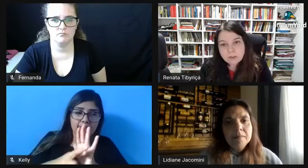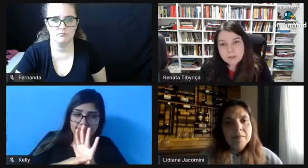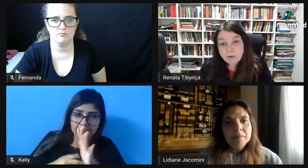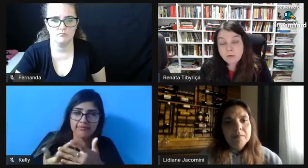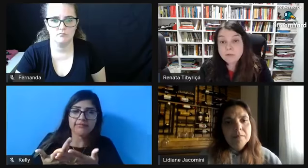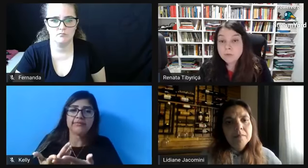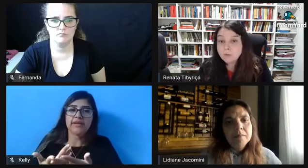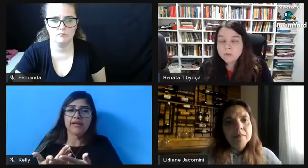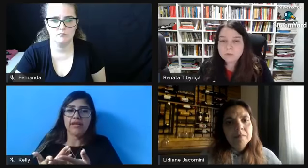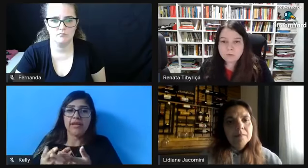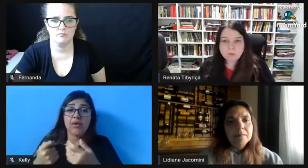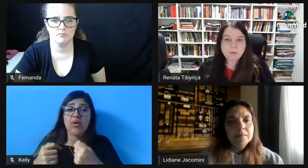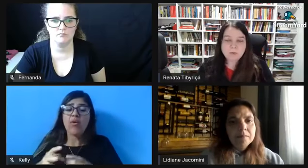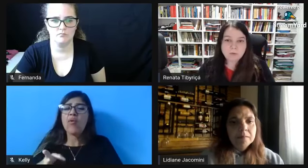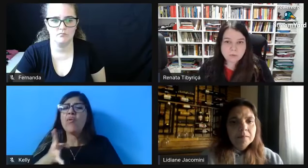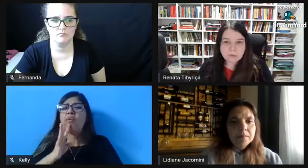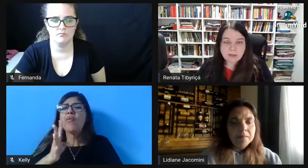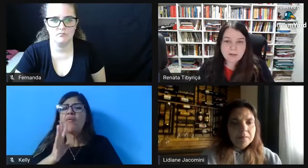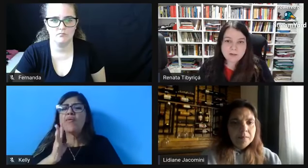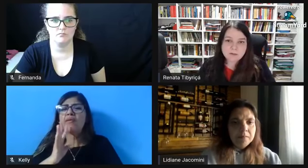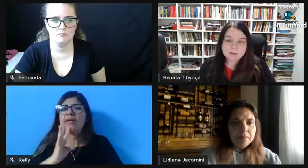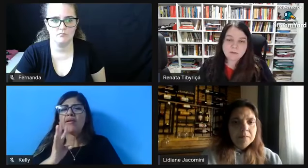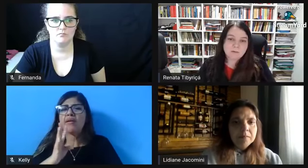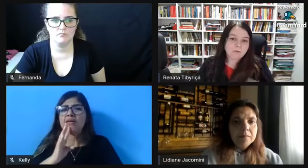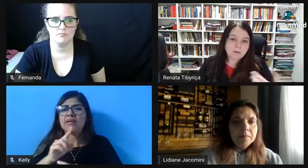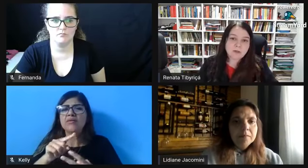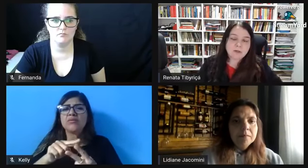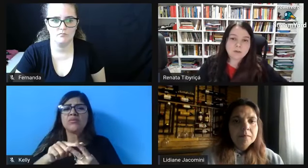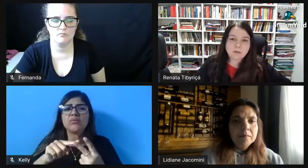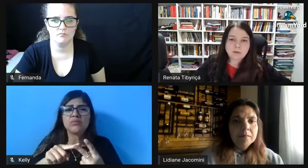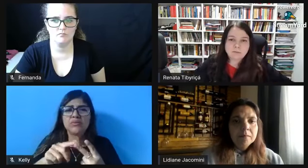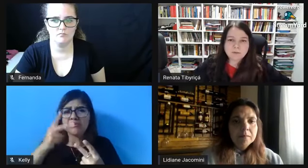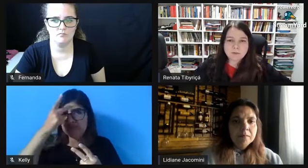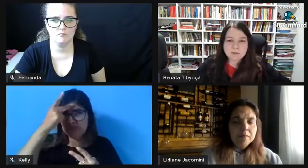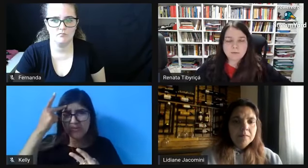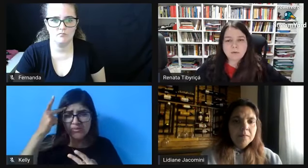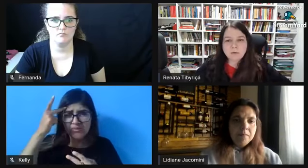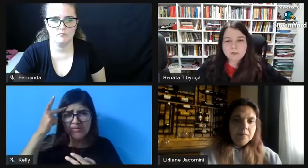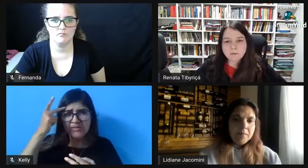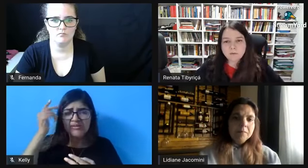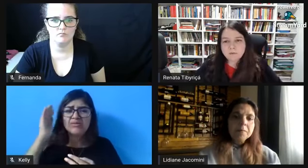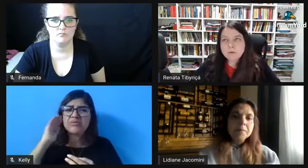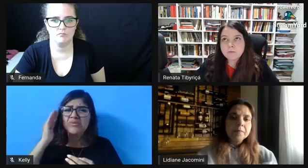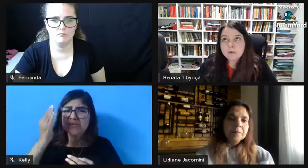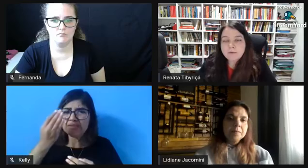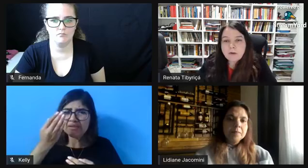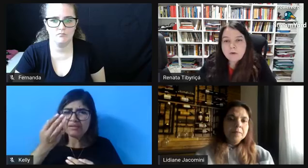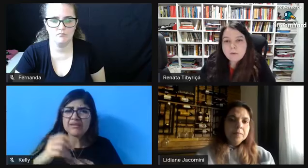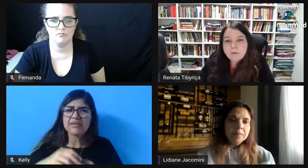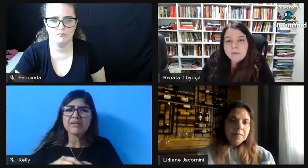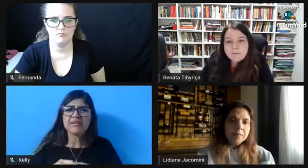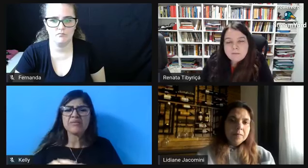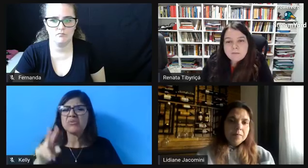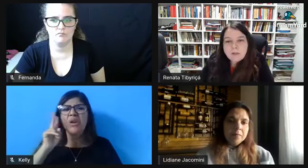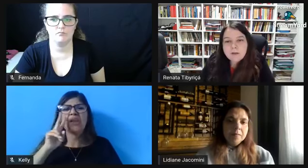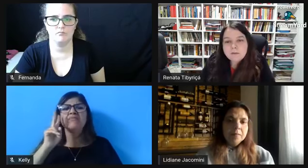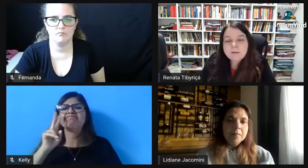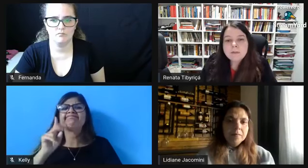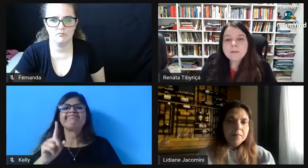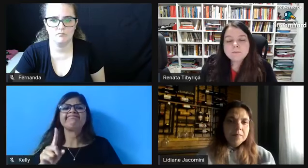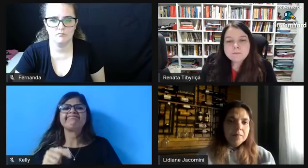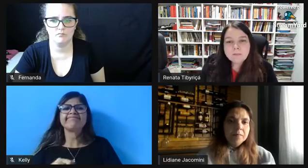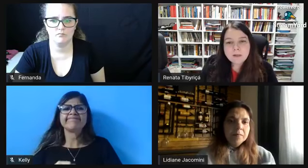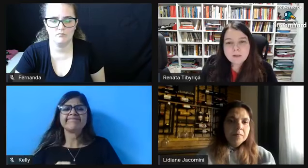exemplo, eu conheço duas pessoas surdo-cegas, acho que acredito que vocês também conhecem, acho que não vou lembrar agora o nome